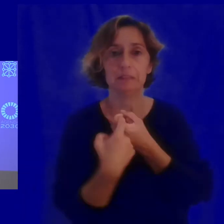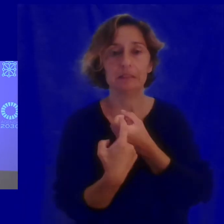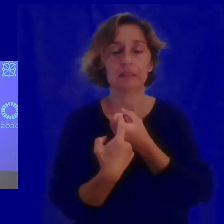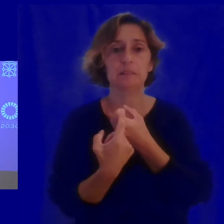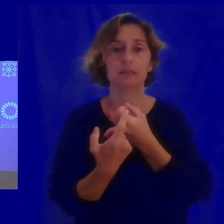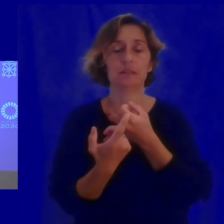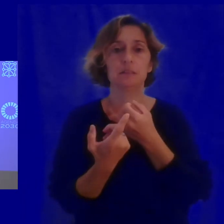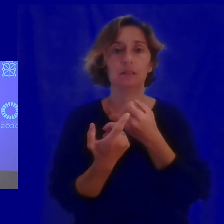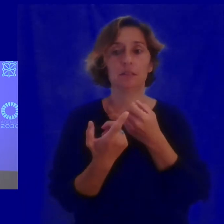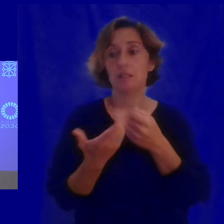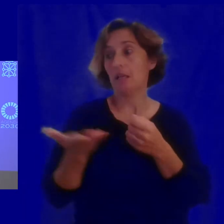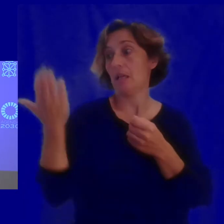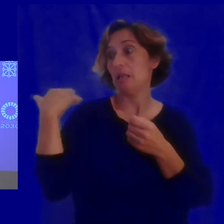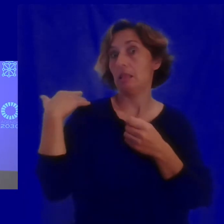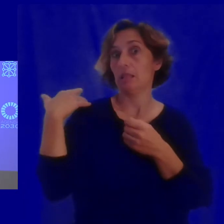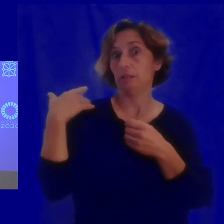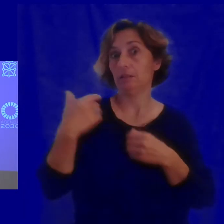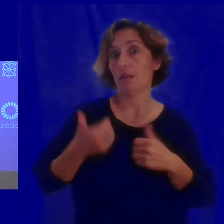lecciones pasadas.